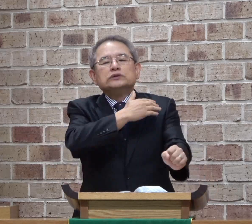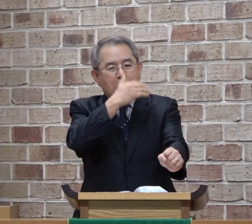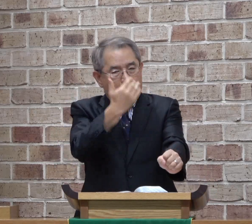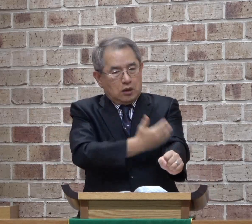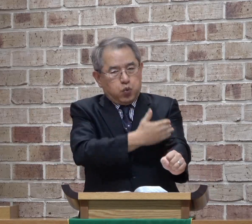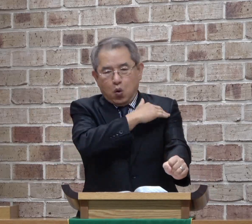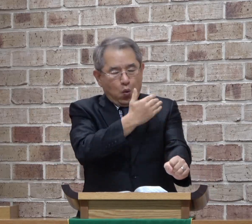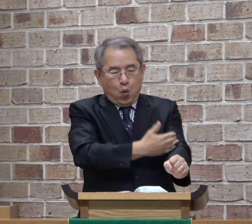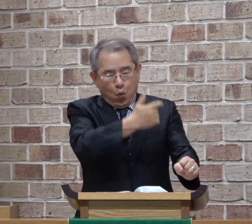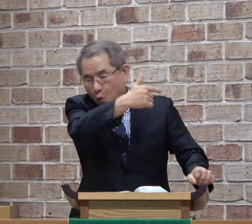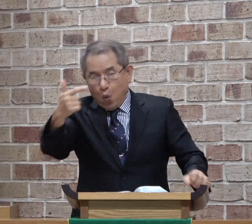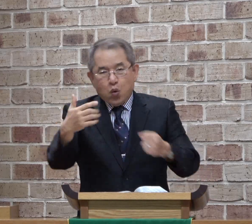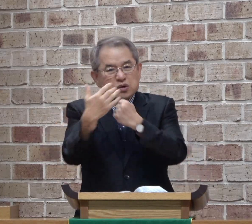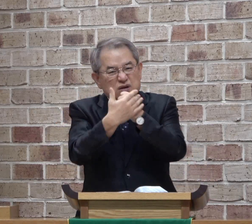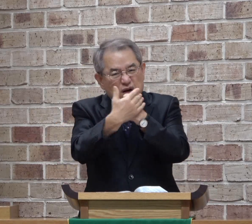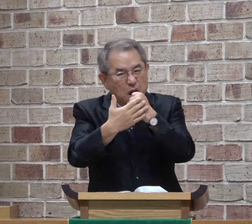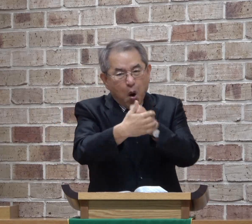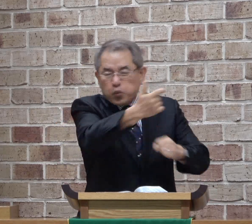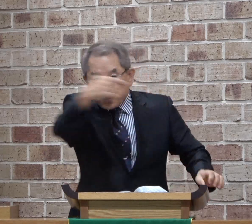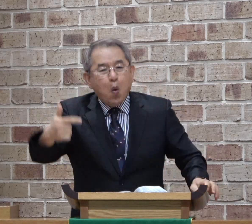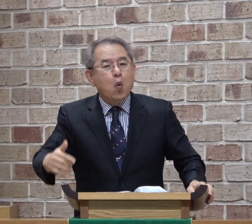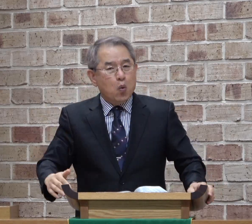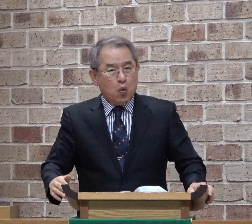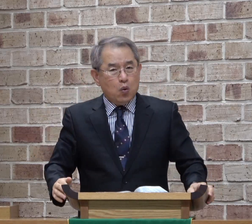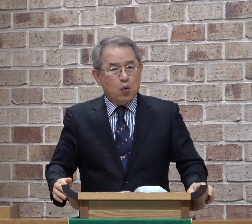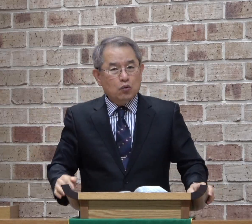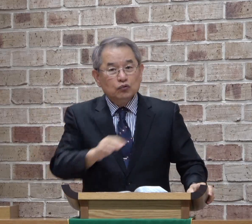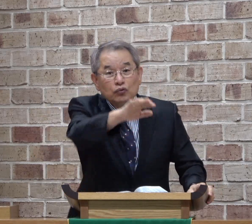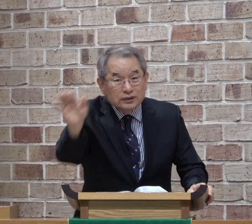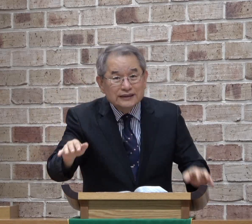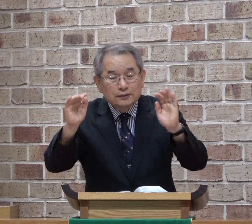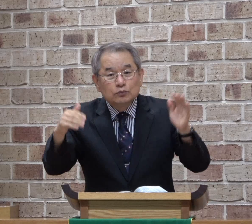예수님의 그 권세는 너무나 위대합니다.